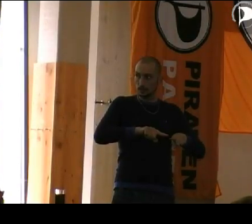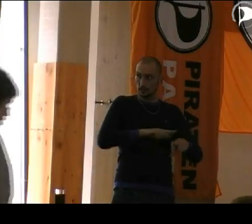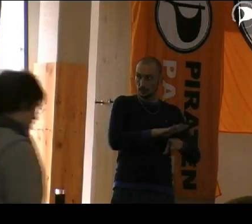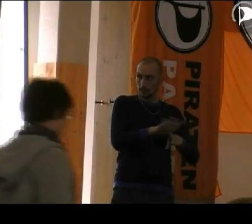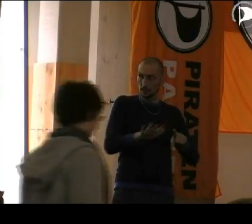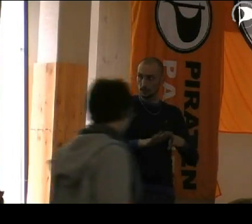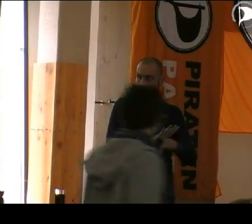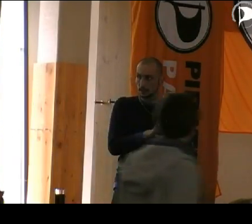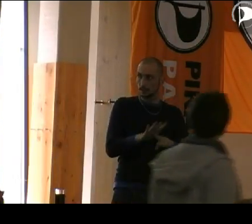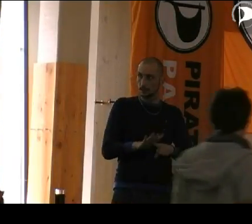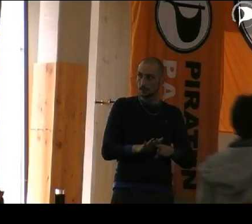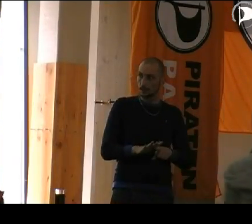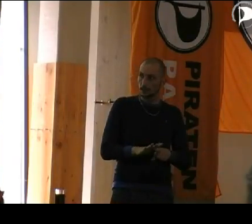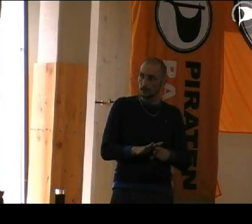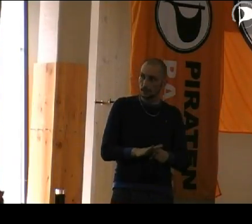voller respekt